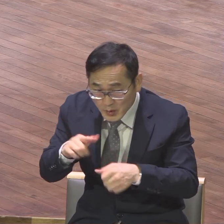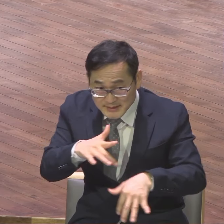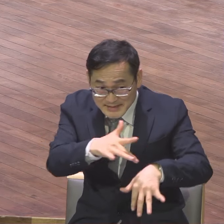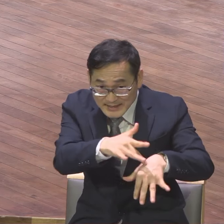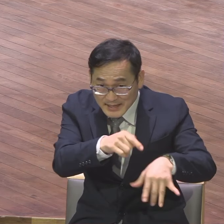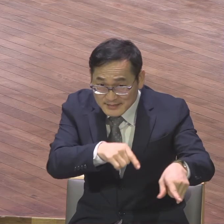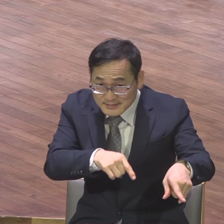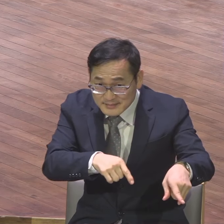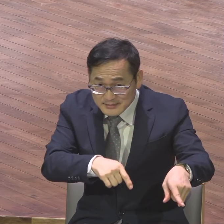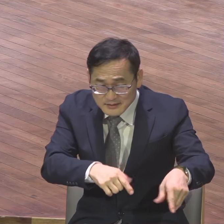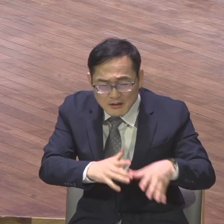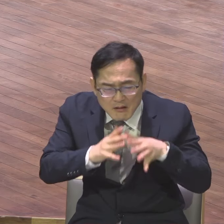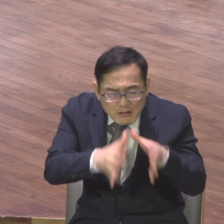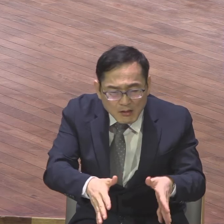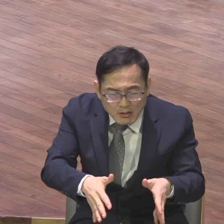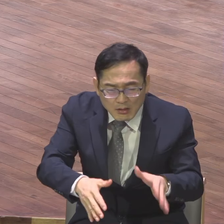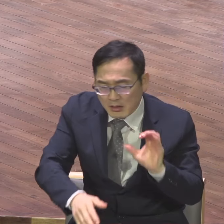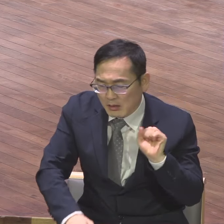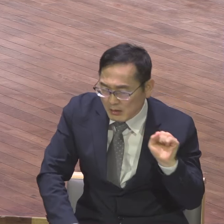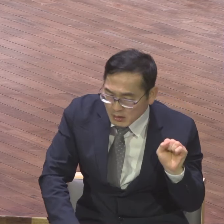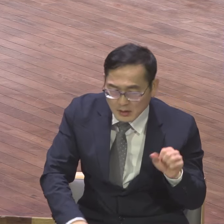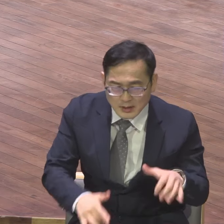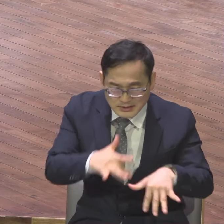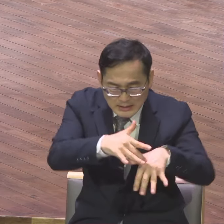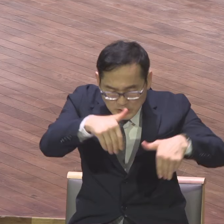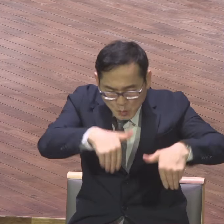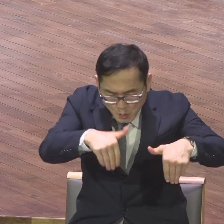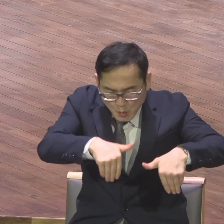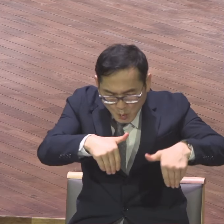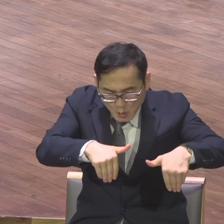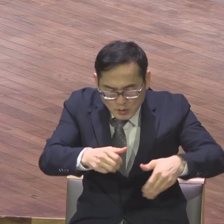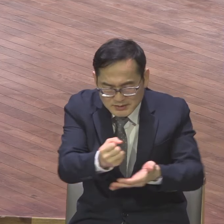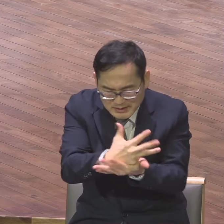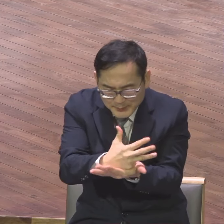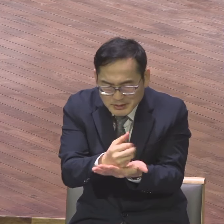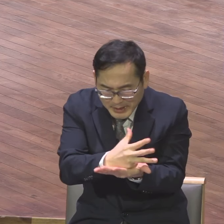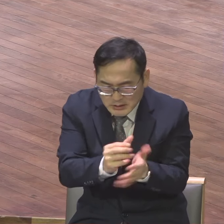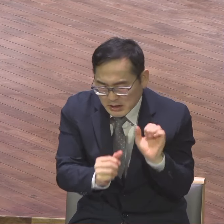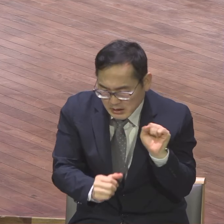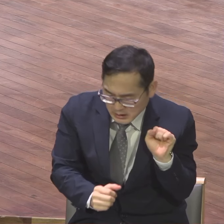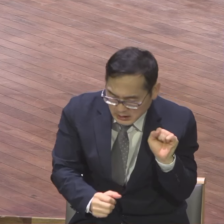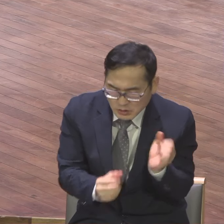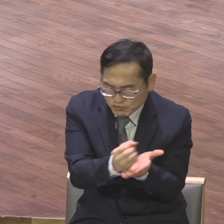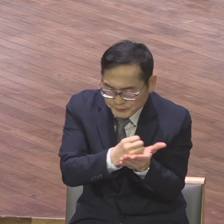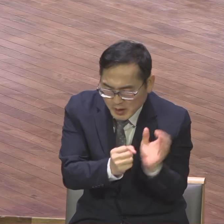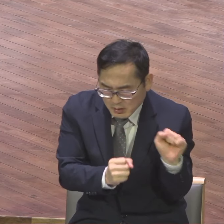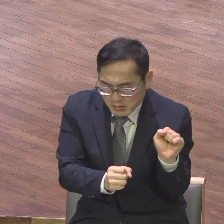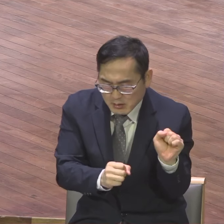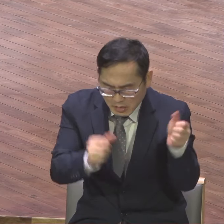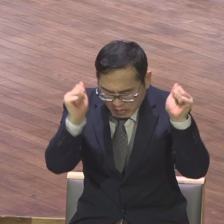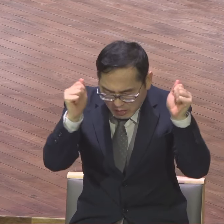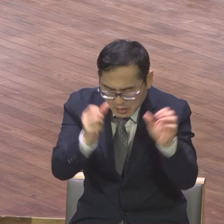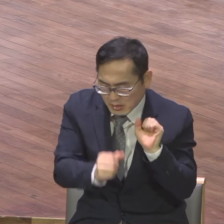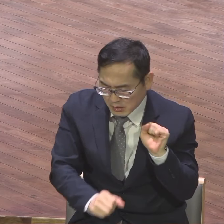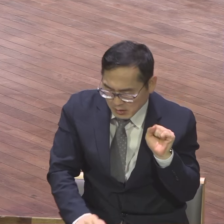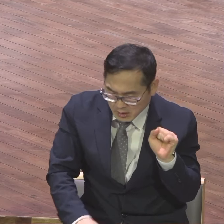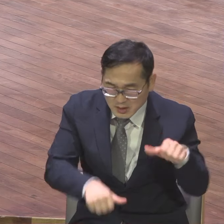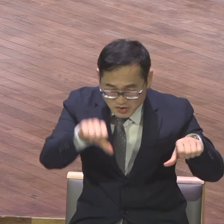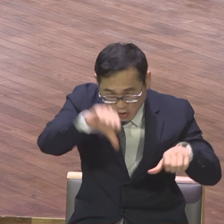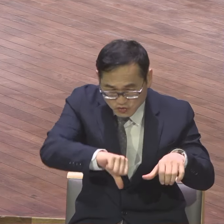사단에게 속아서 사단의 종도로 타며 사주팔자 운명에 잡혀서 그야말로 온갖 저주